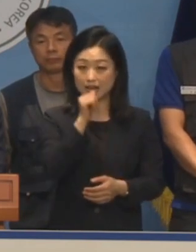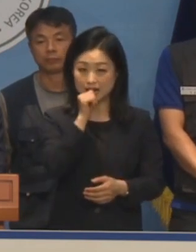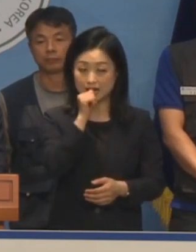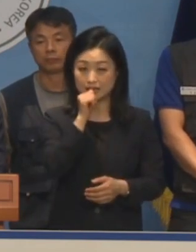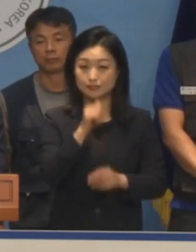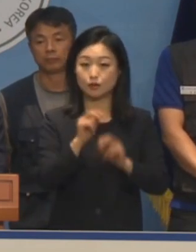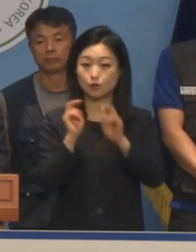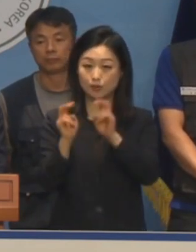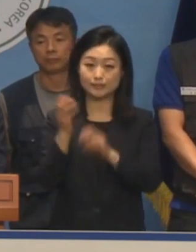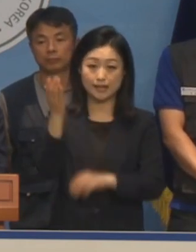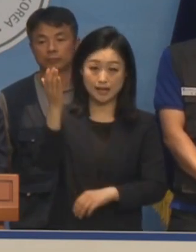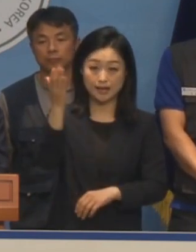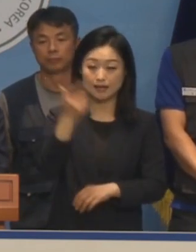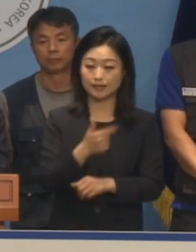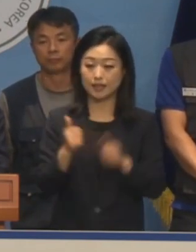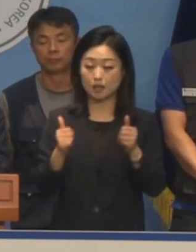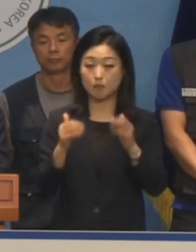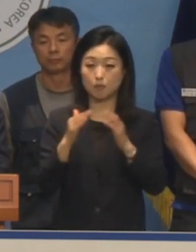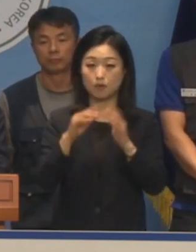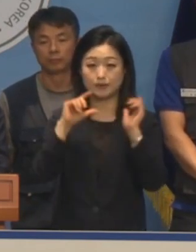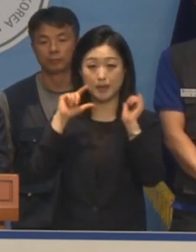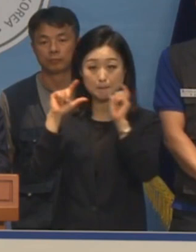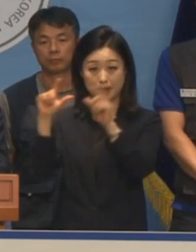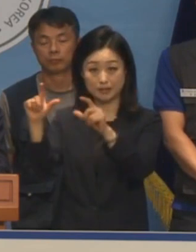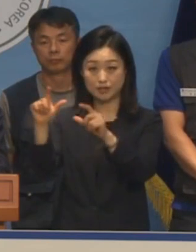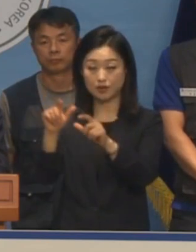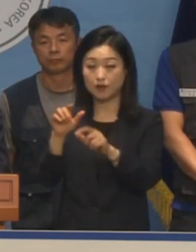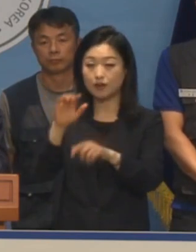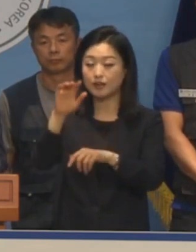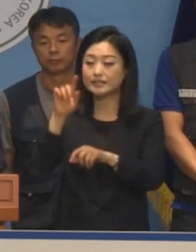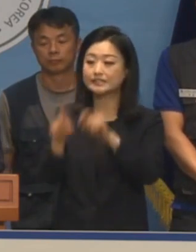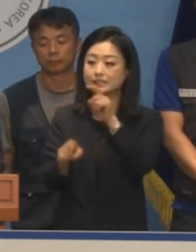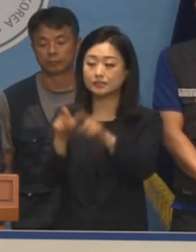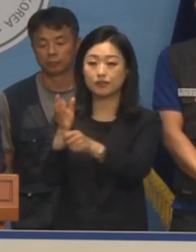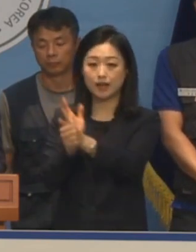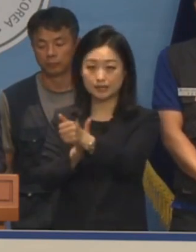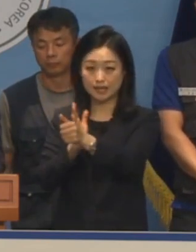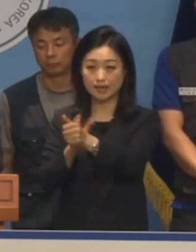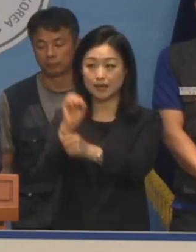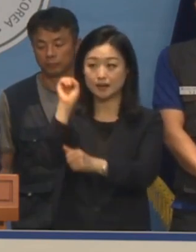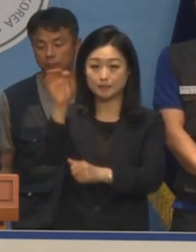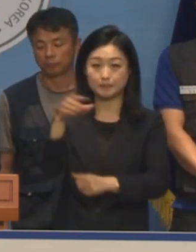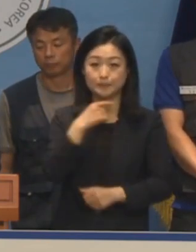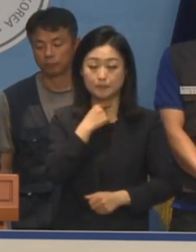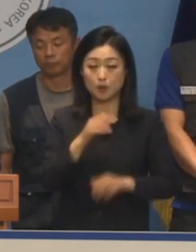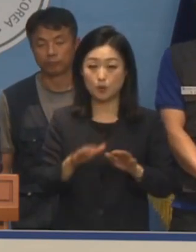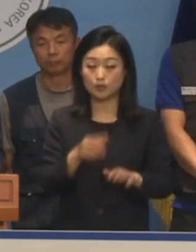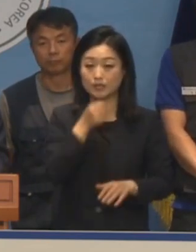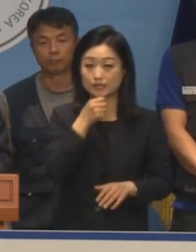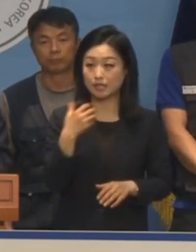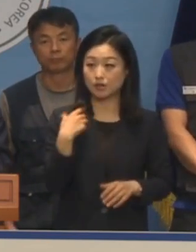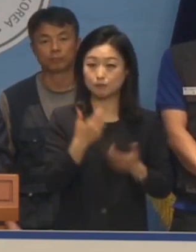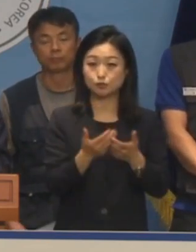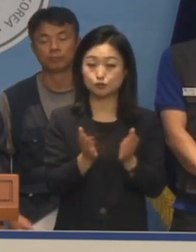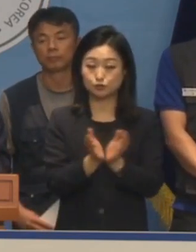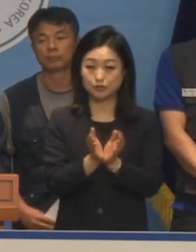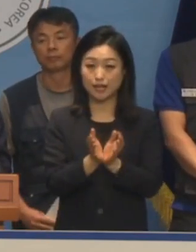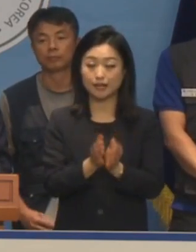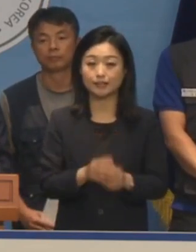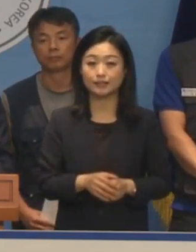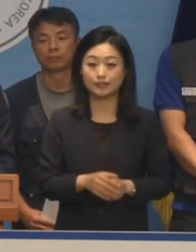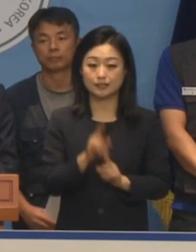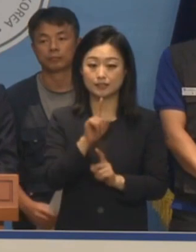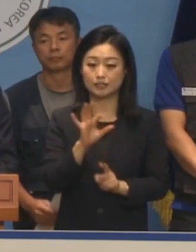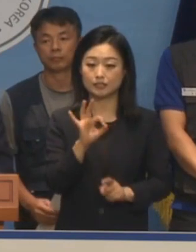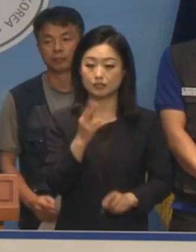현대제철에게 대법원 판결 이행을 촉구하는 기자 회견을 진행하도록 하겠습니다 오늘 기자에게 사회를 맡은 저는 더불어민주당 인천서구 국회의원